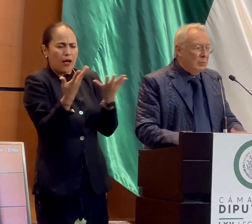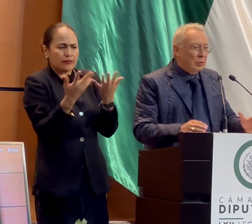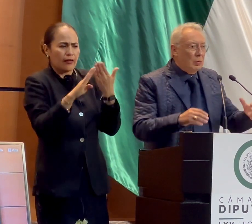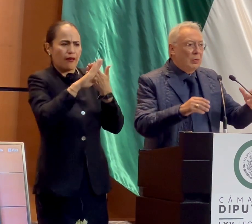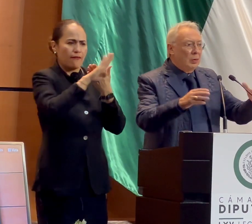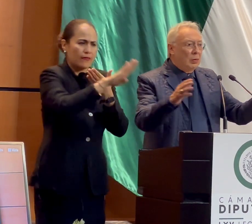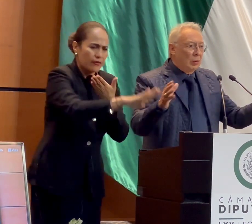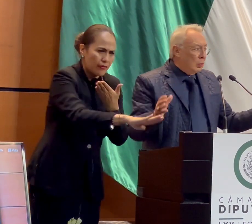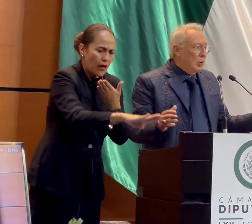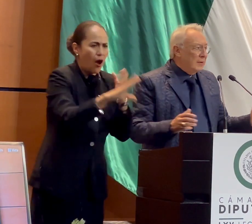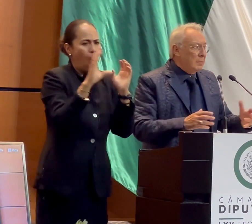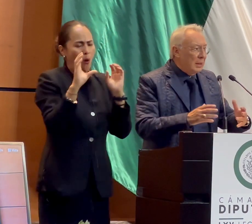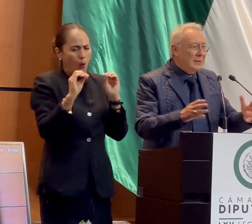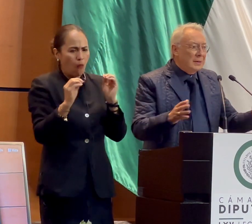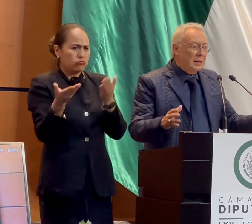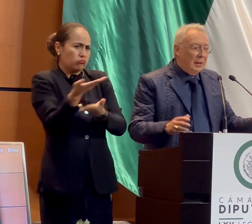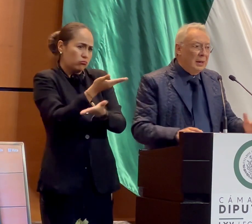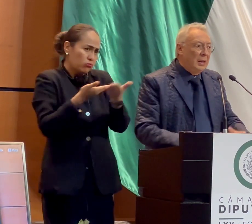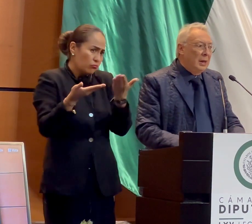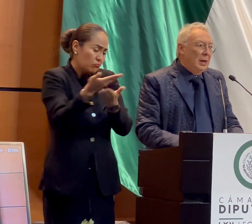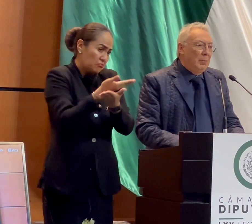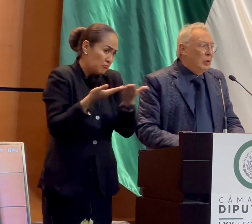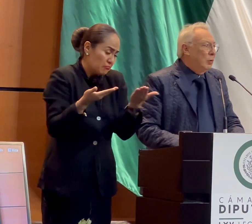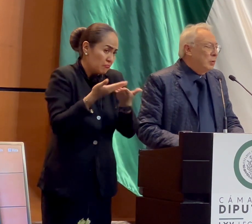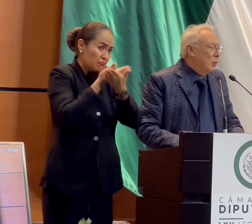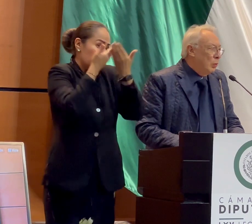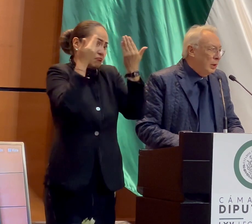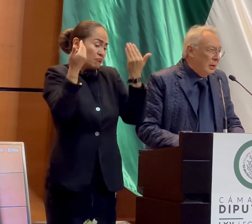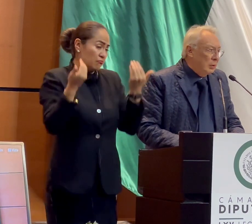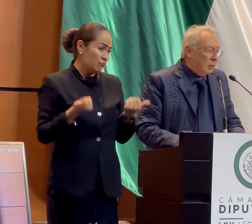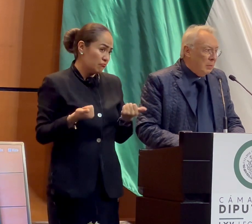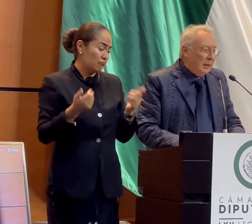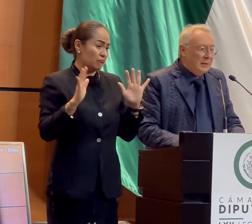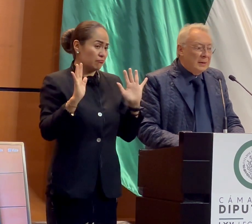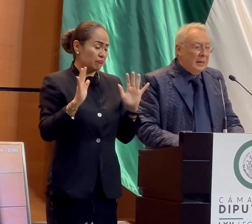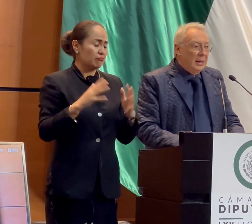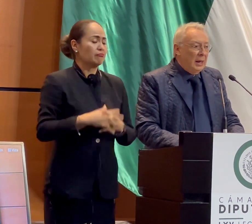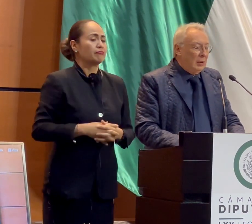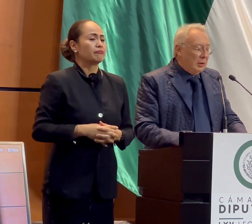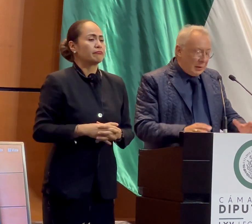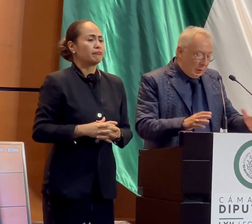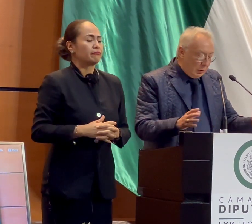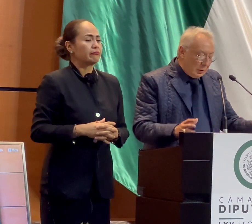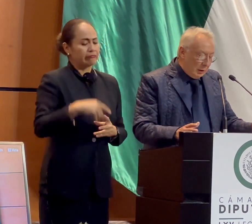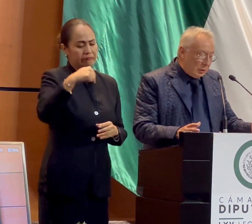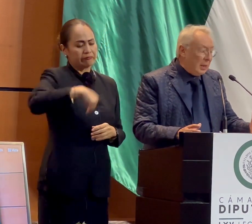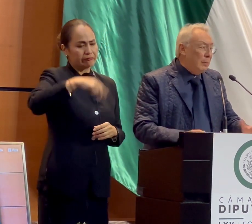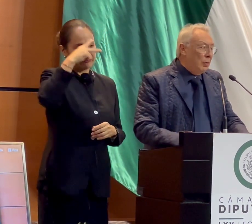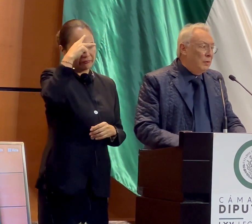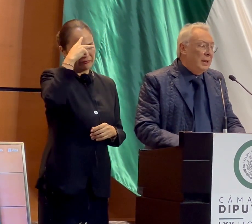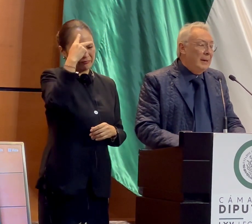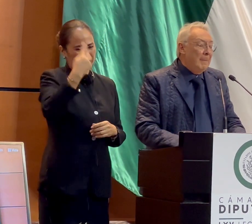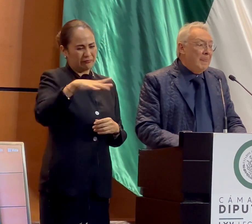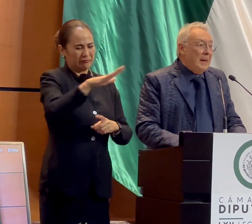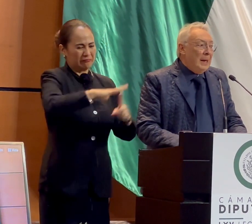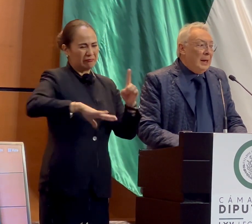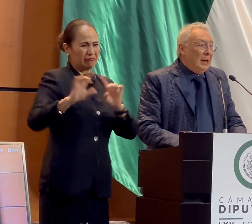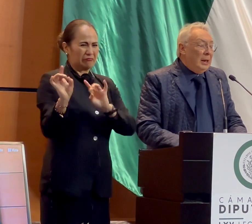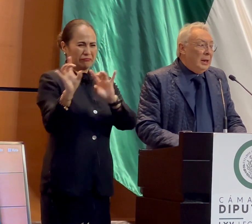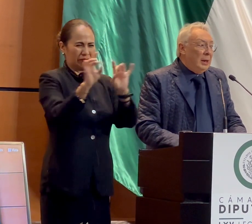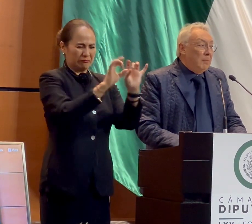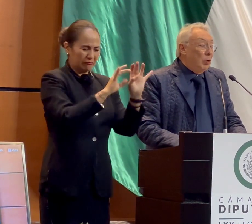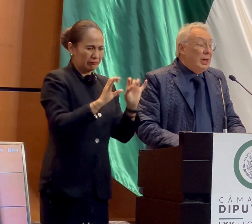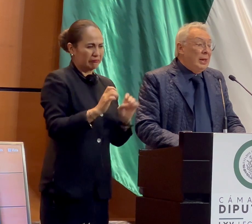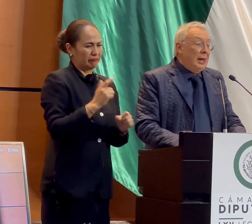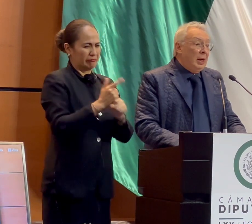como hacemos con las demás meteoros que ocurren en nuestro país, en nuestra atmósfera.